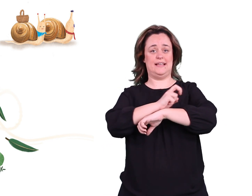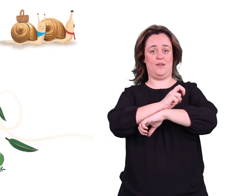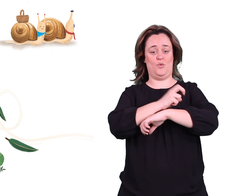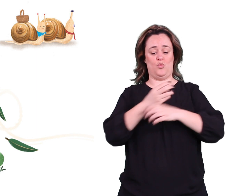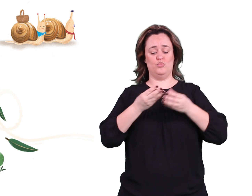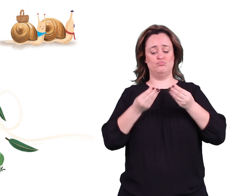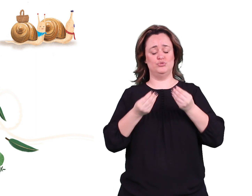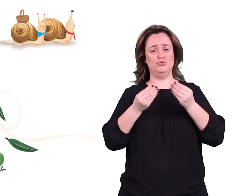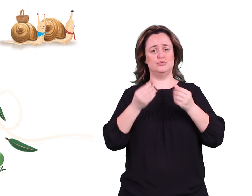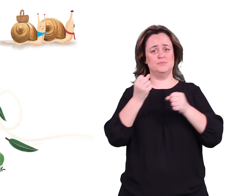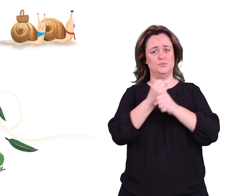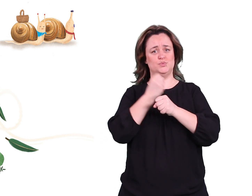l'escargot